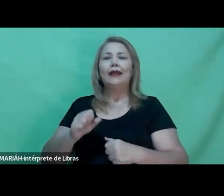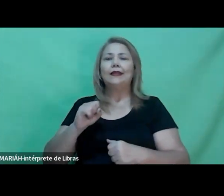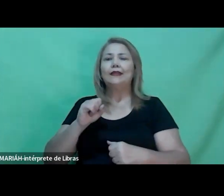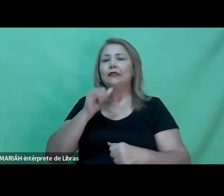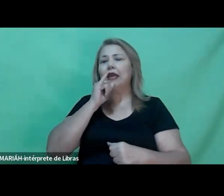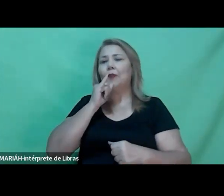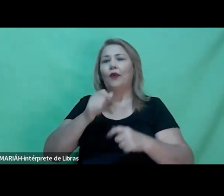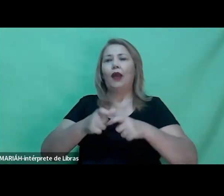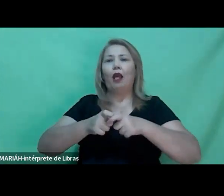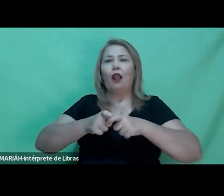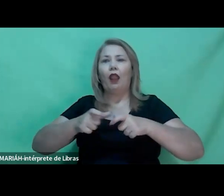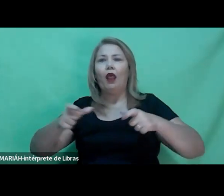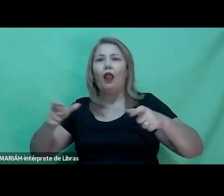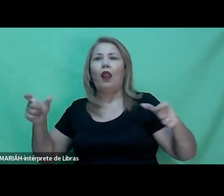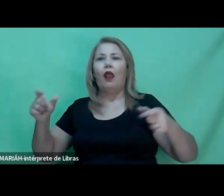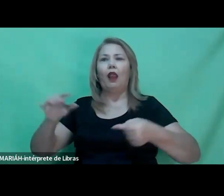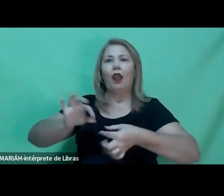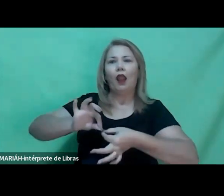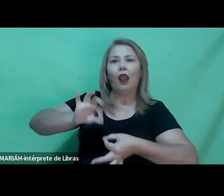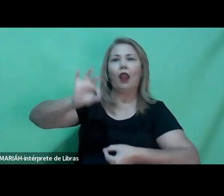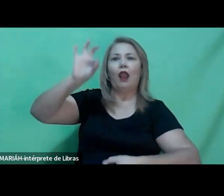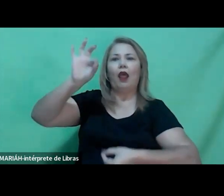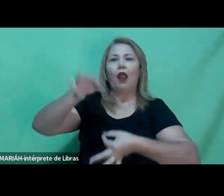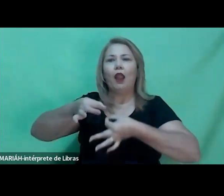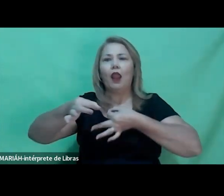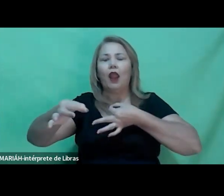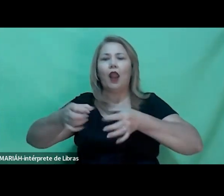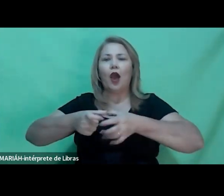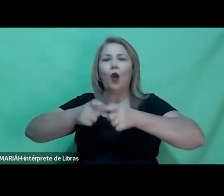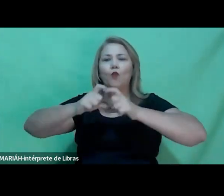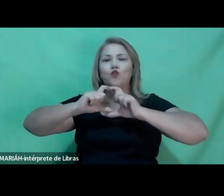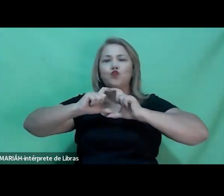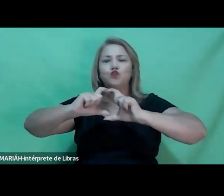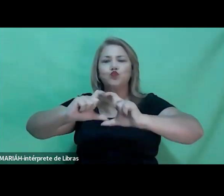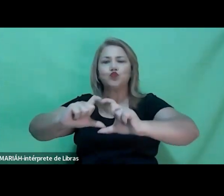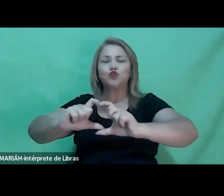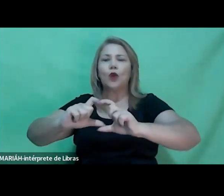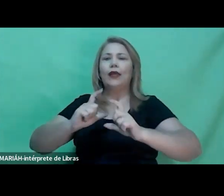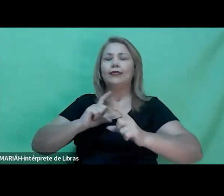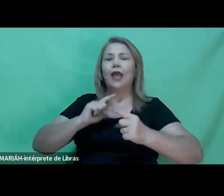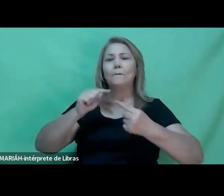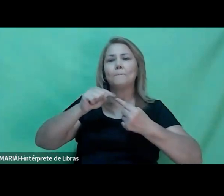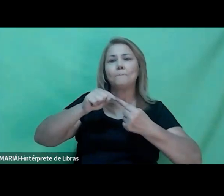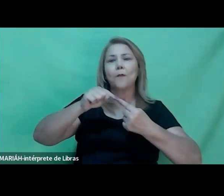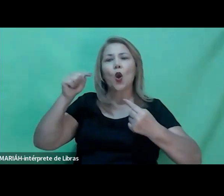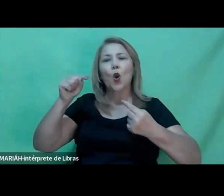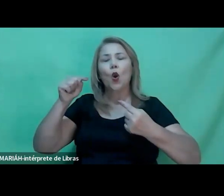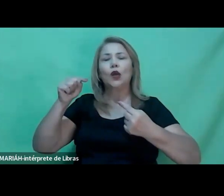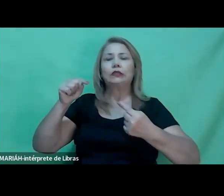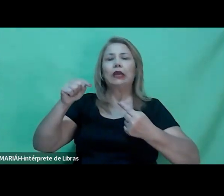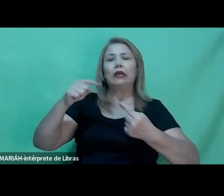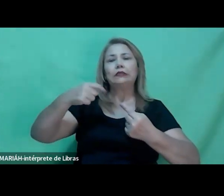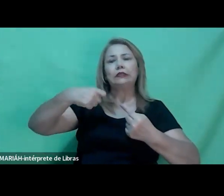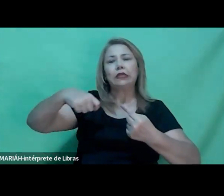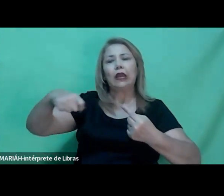es delgado es cilíndrico eh tiene una punta por la cual se debe escribir y del